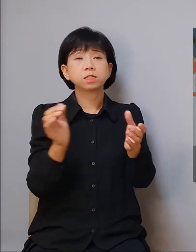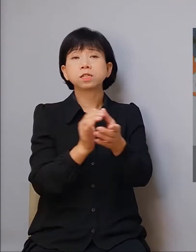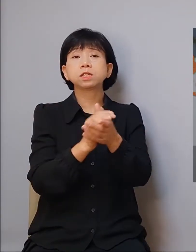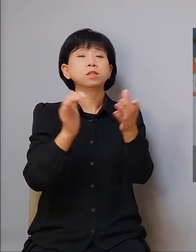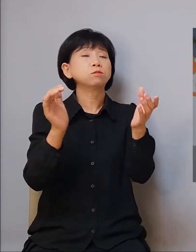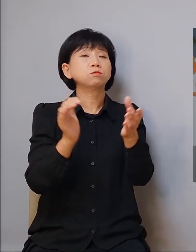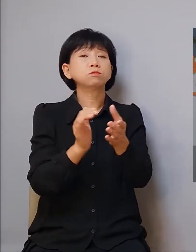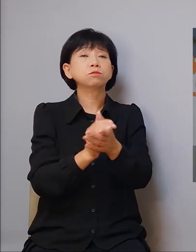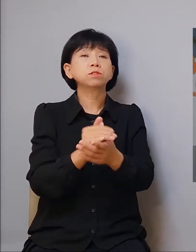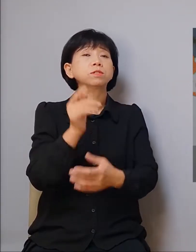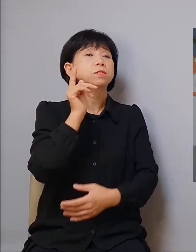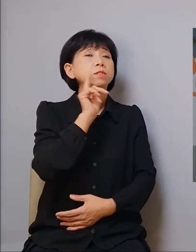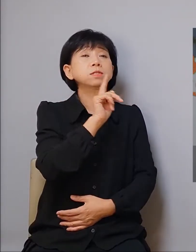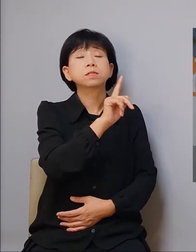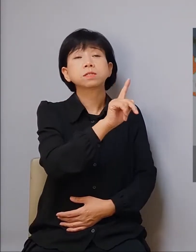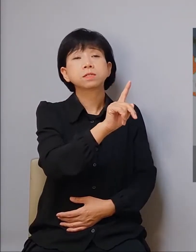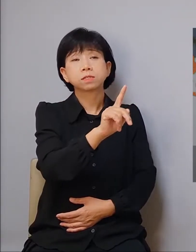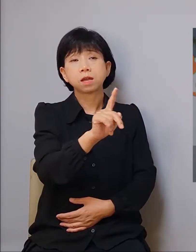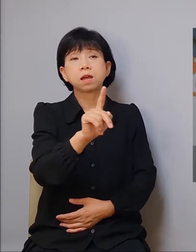시달린